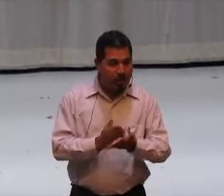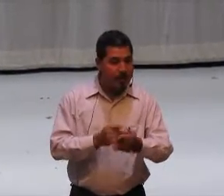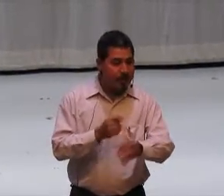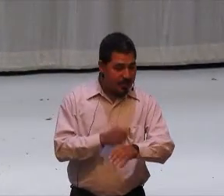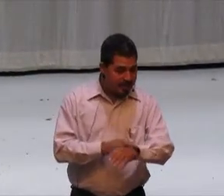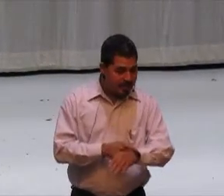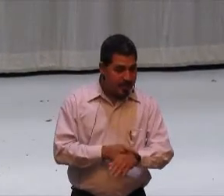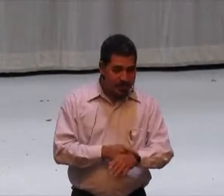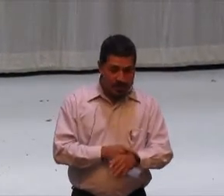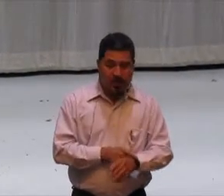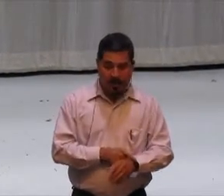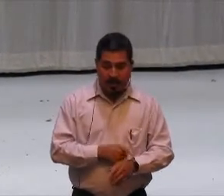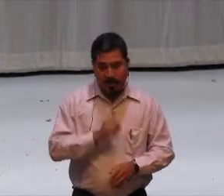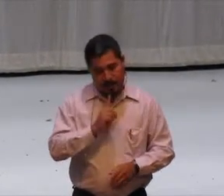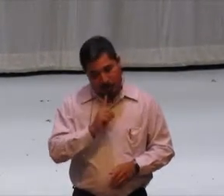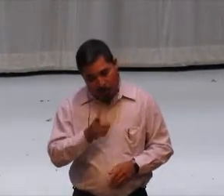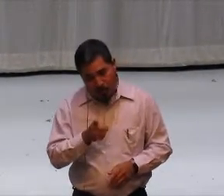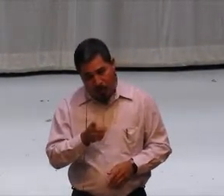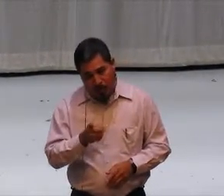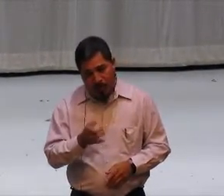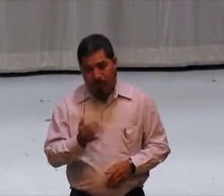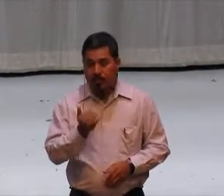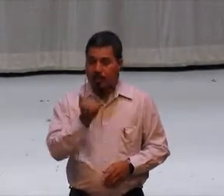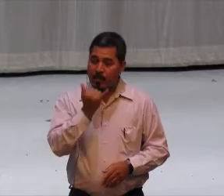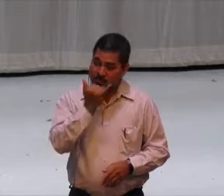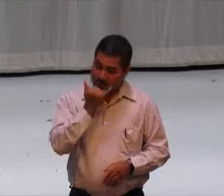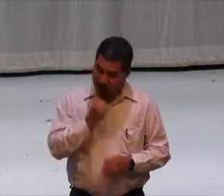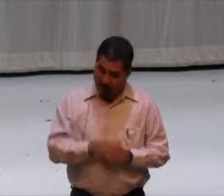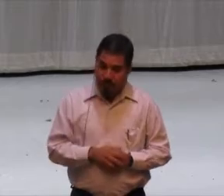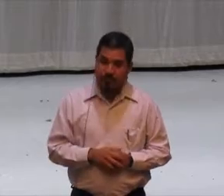algunas veces de seguro vamos a fallar.